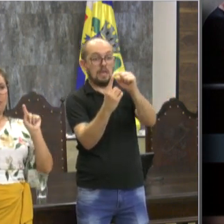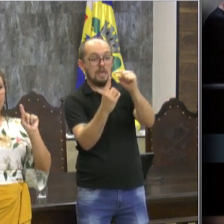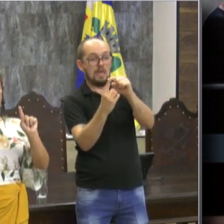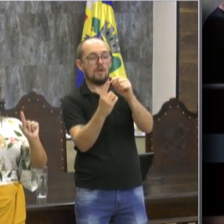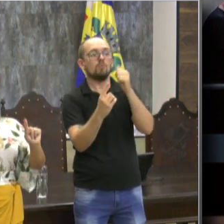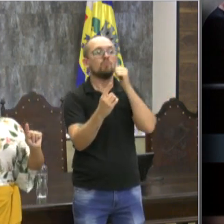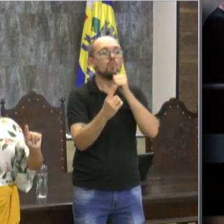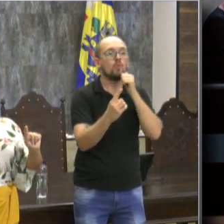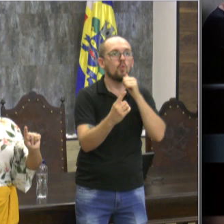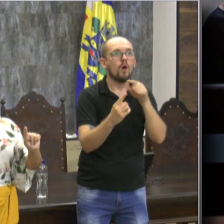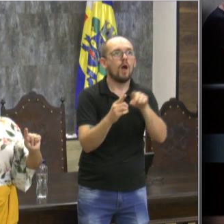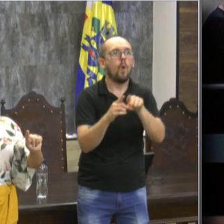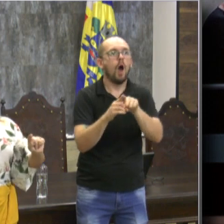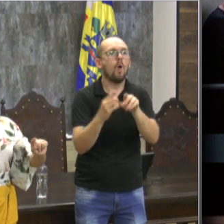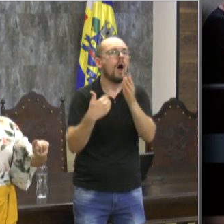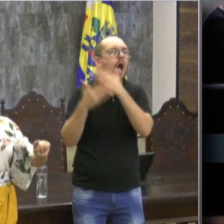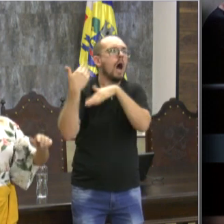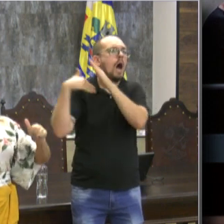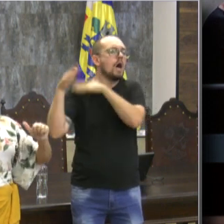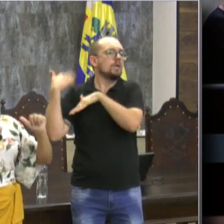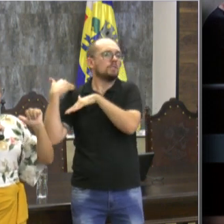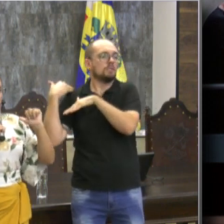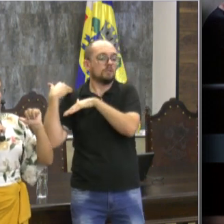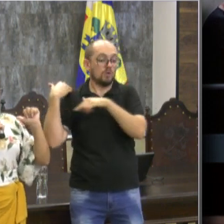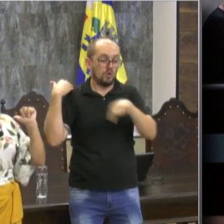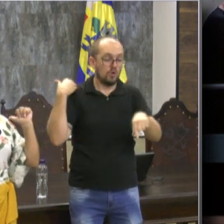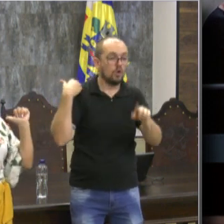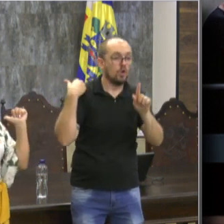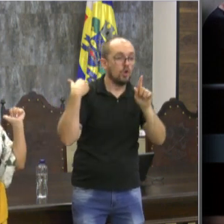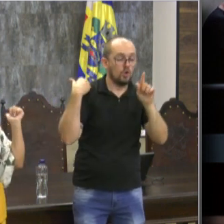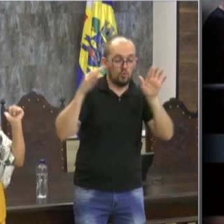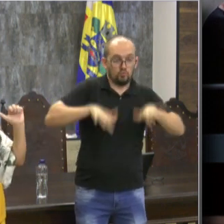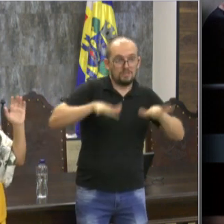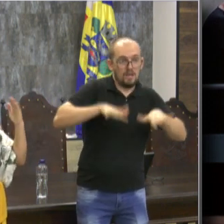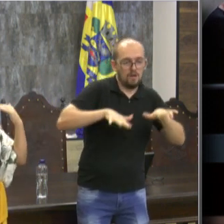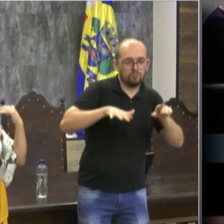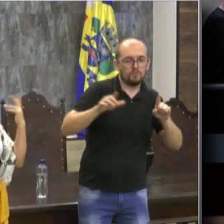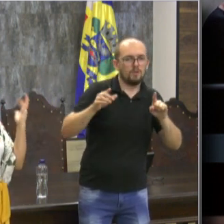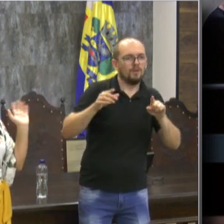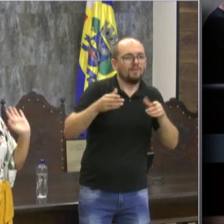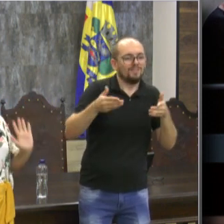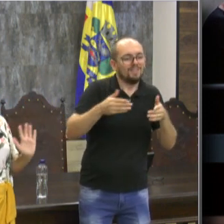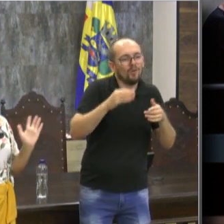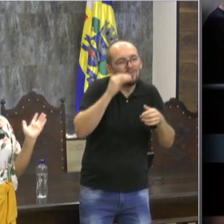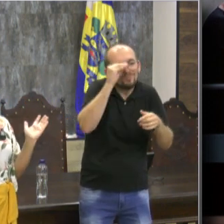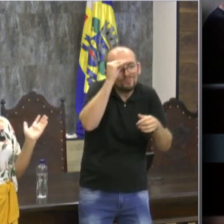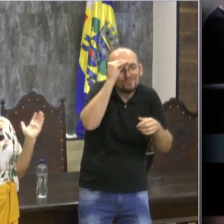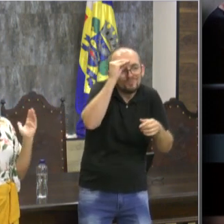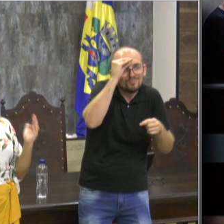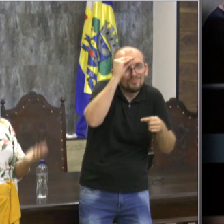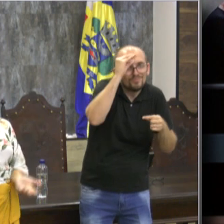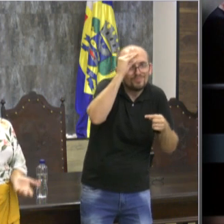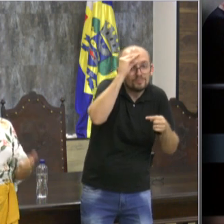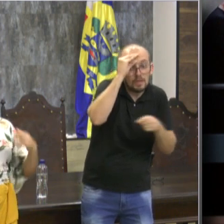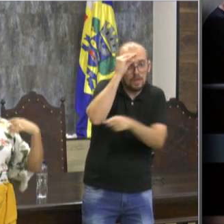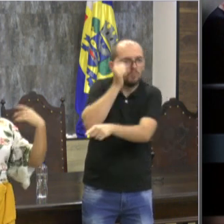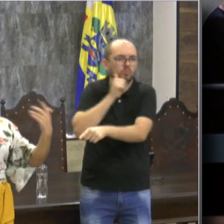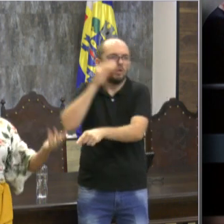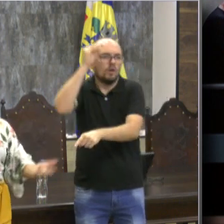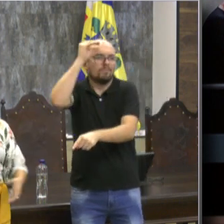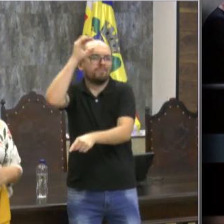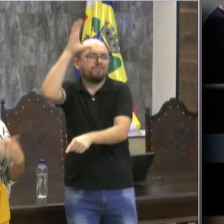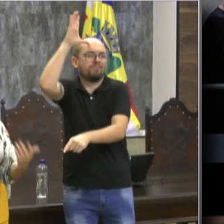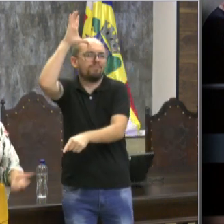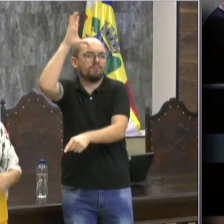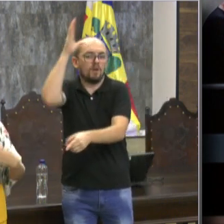com o futuro do Gustavo. Porque a Janine, quando surda cega, não tinha tudo que o Gustavo tem hoje, talvez, como apoio,